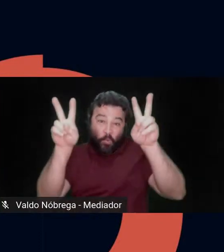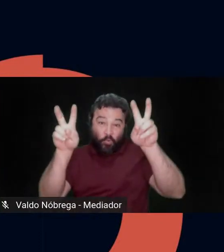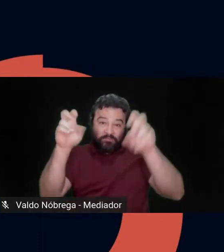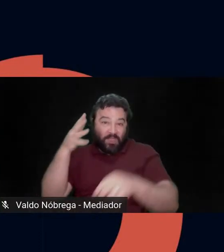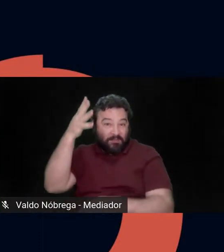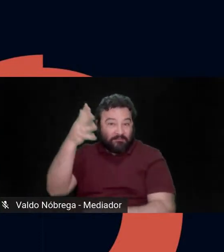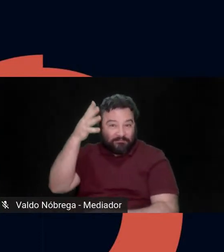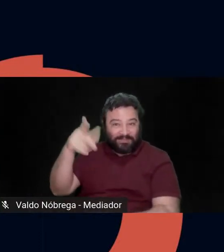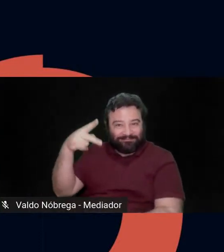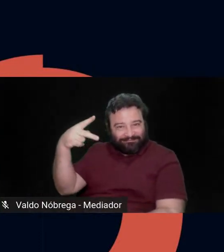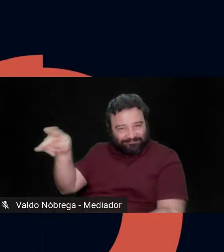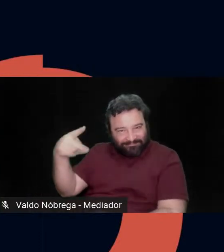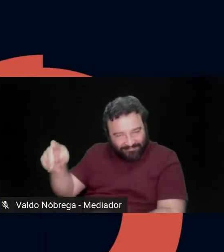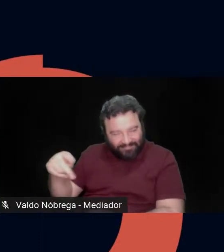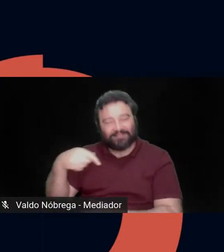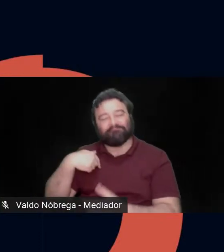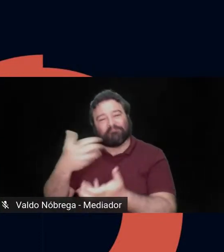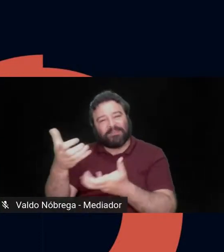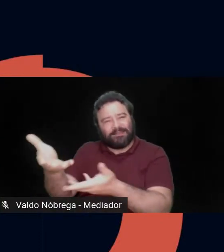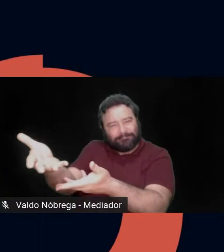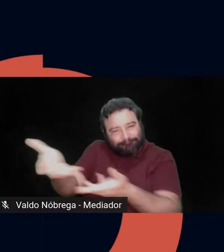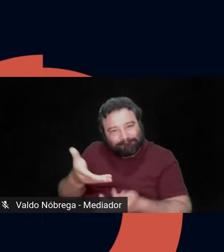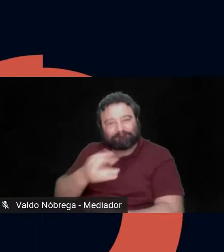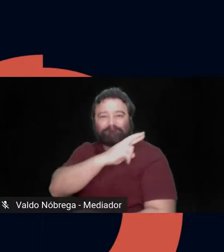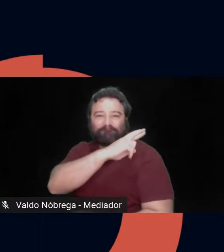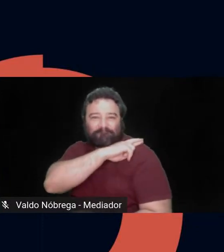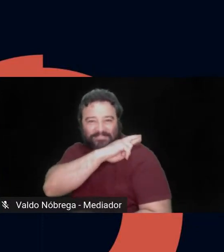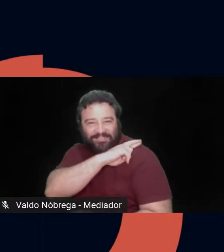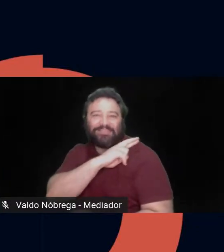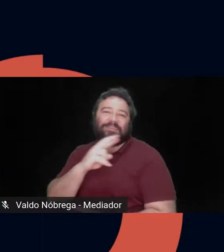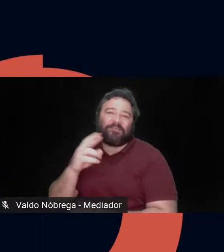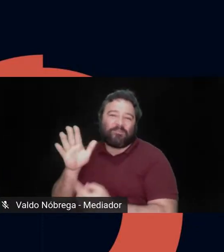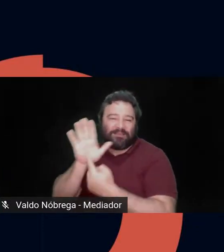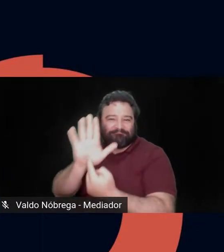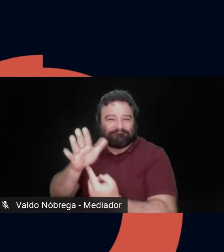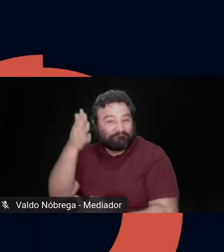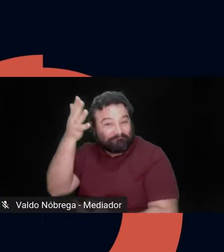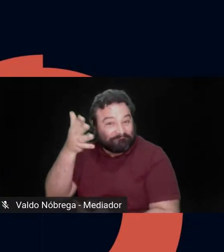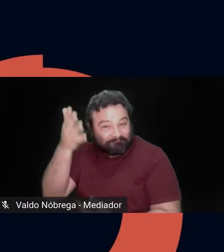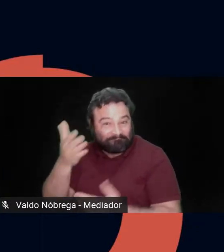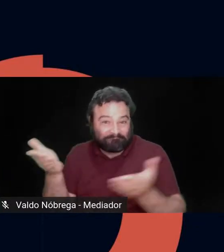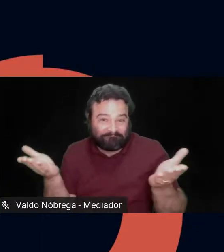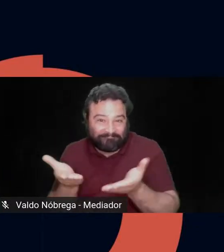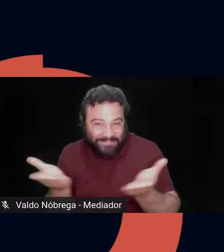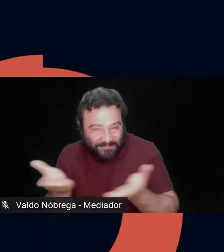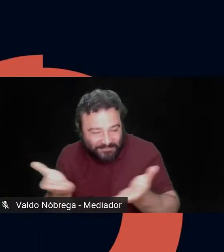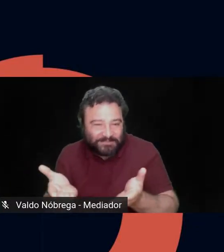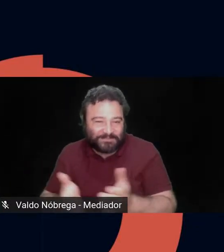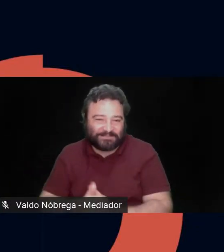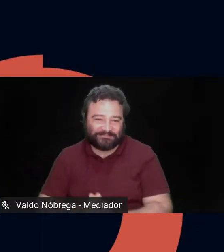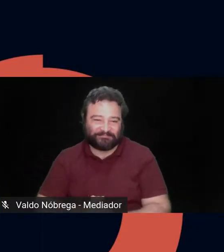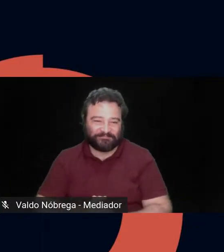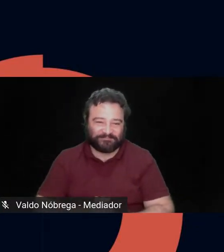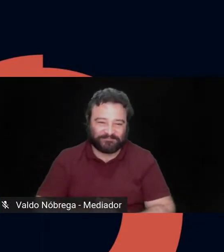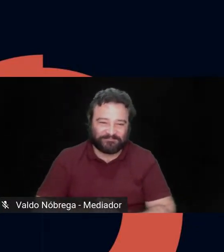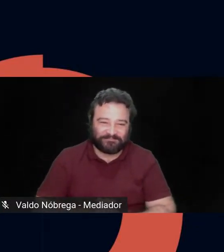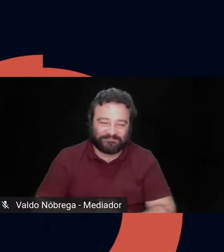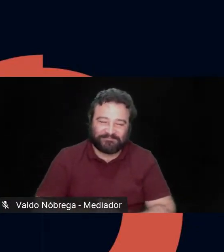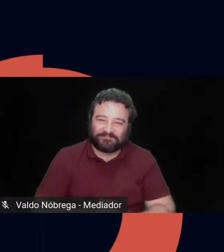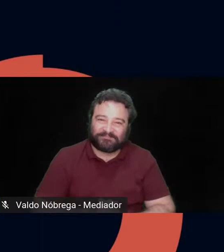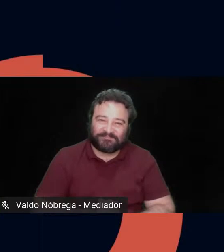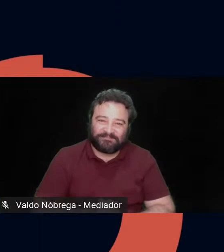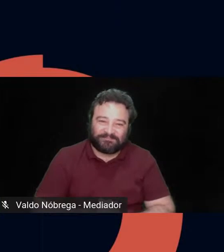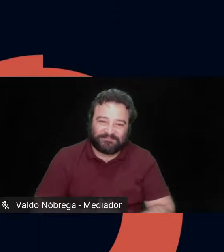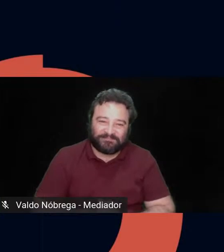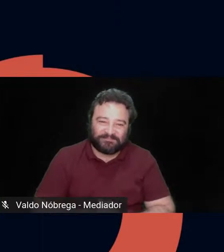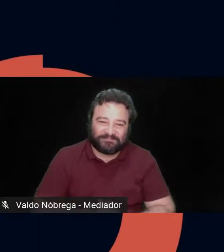os anos iniciais, como ainda nós não temos essa base nacional curricular. Então, por isso eu gostaria de convidar a Raquel, que vai apresentar neste